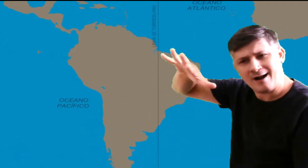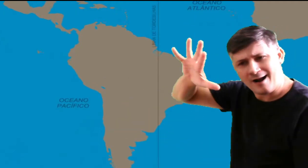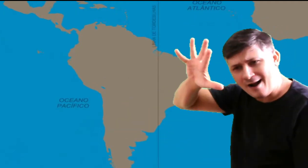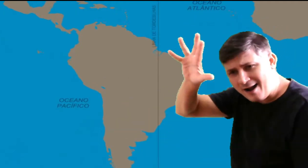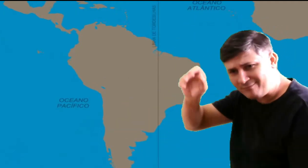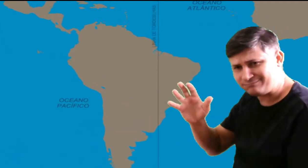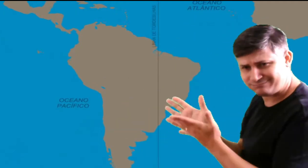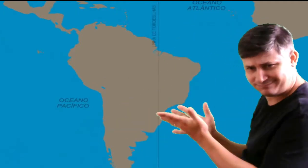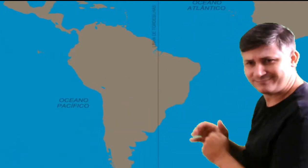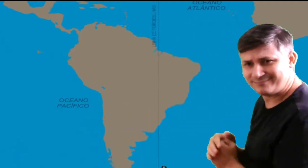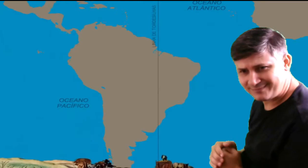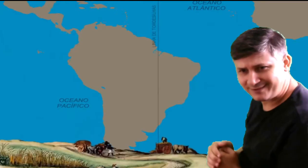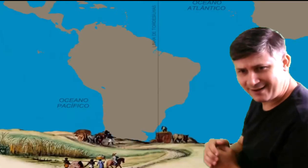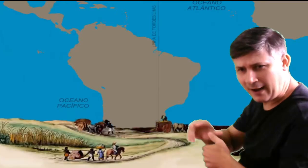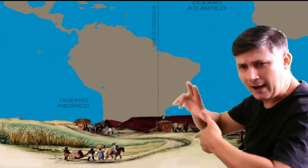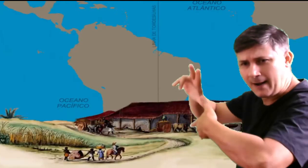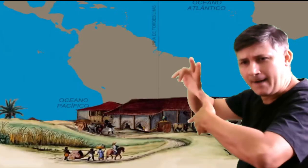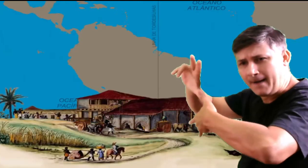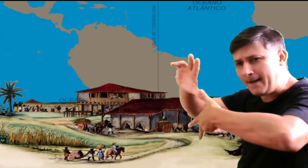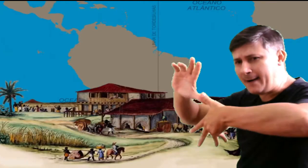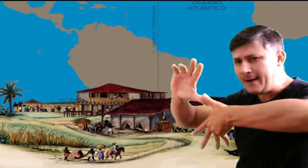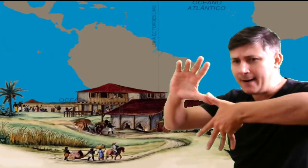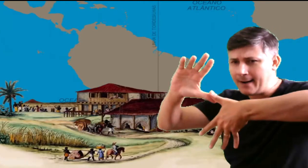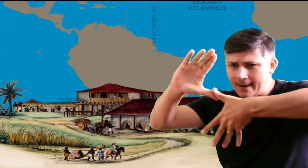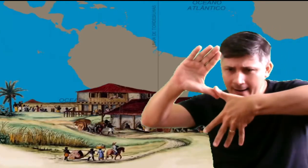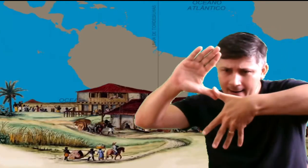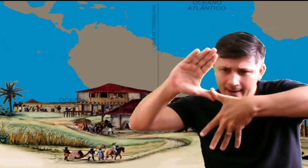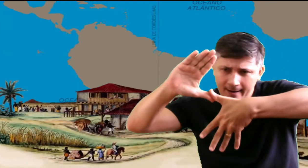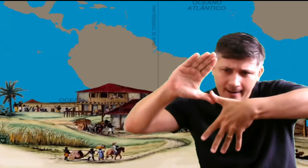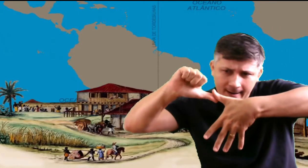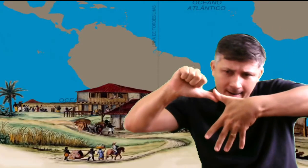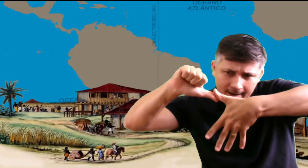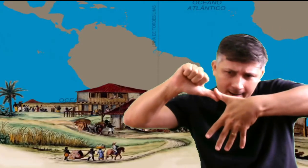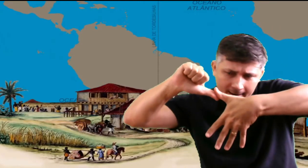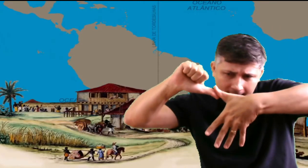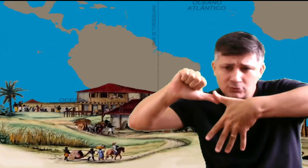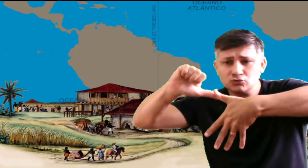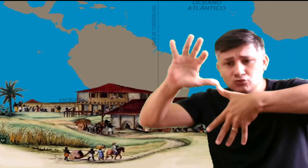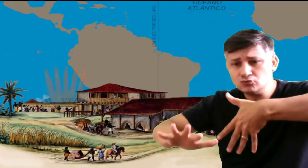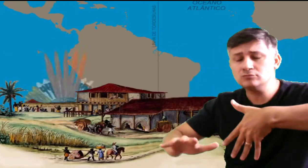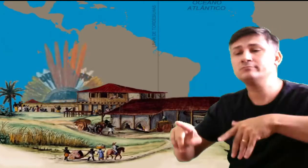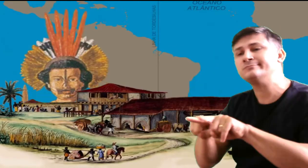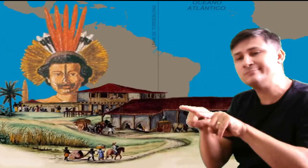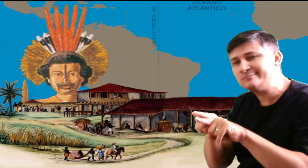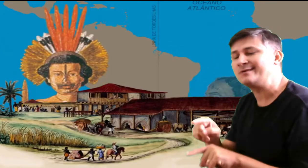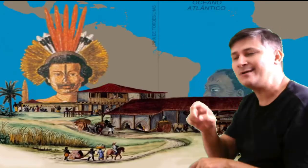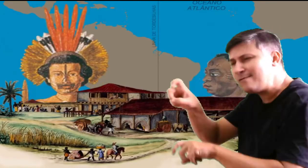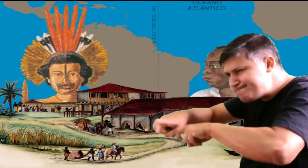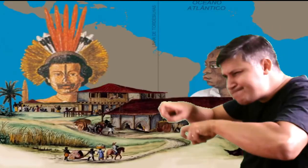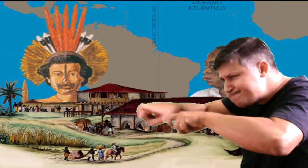começaram a ocupar as terras com a produção de cana-de-açúcar, explorando o trabalho escravo de índios e